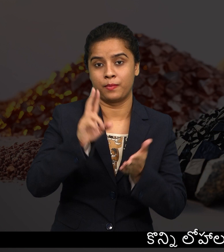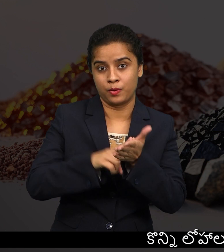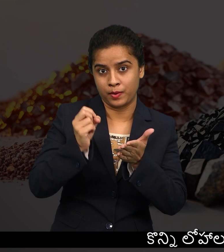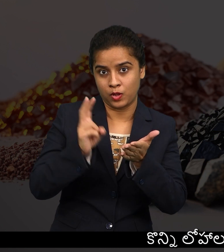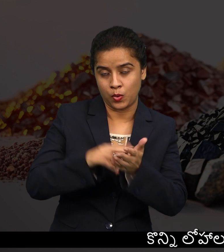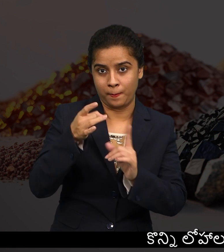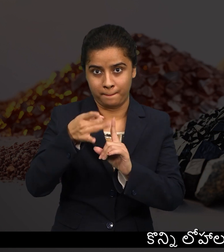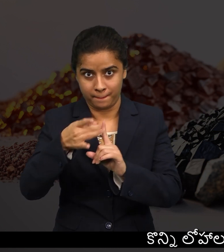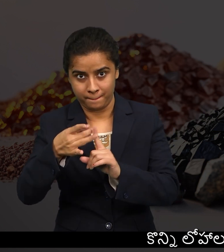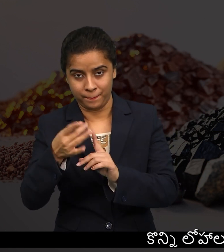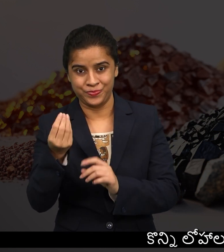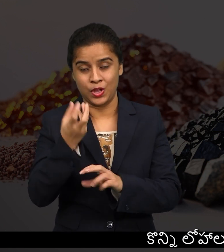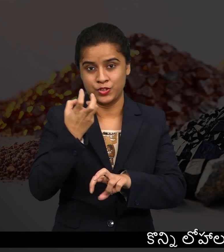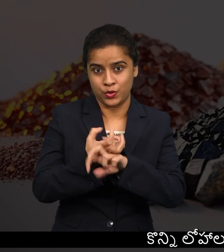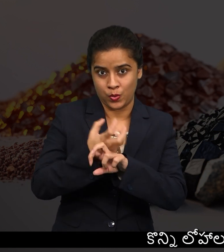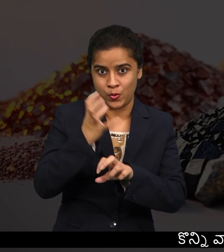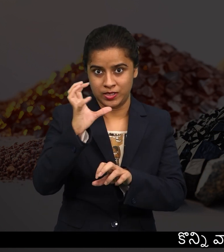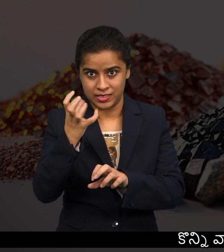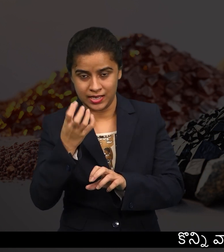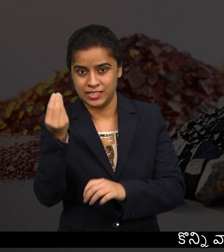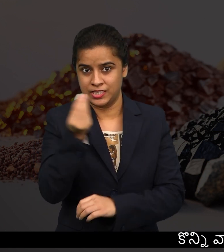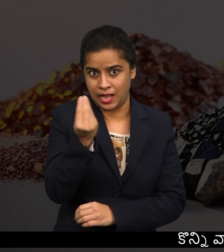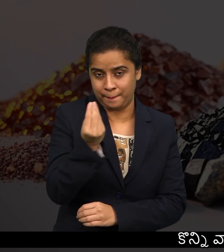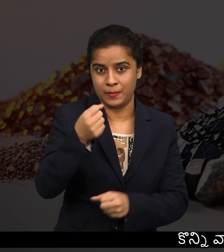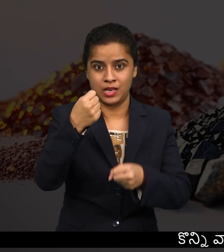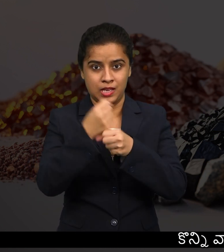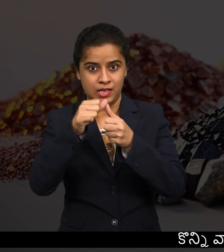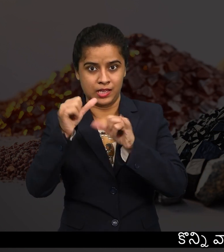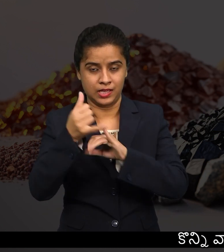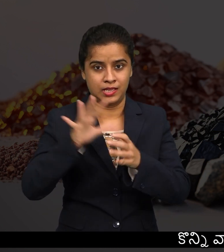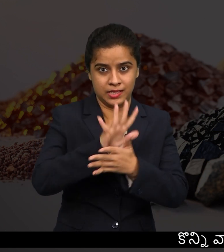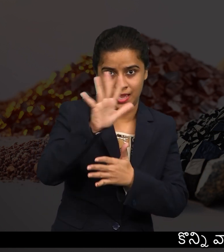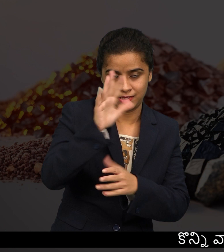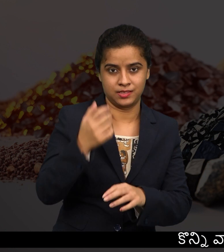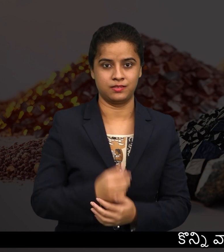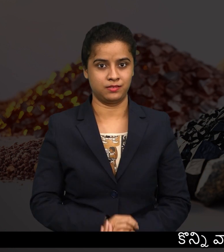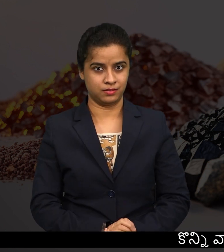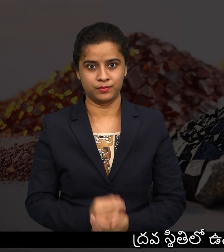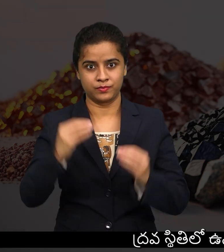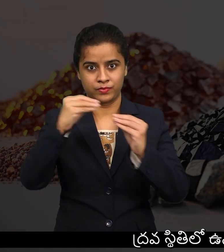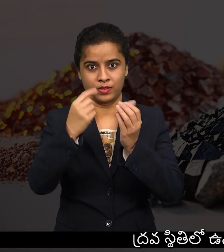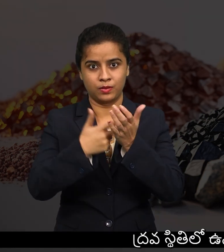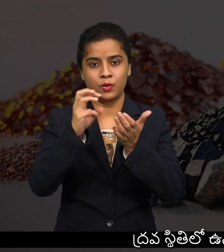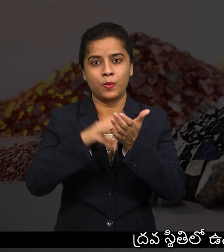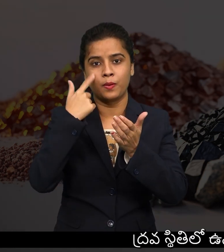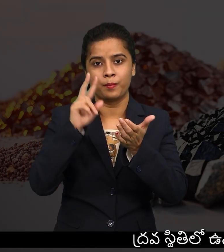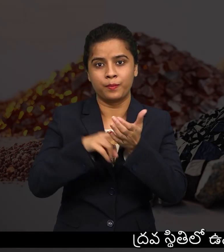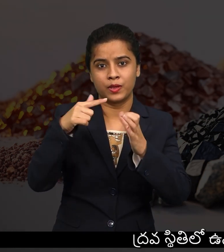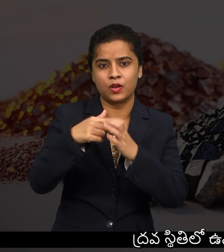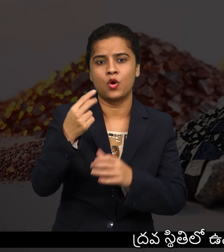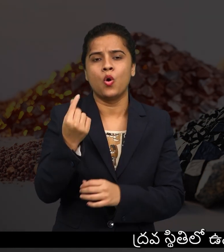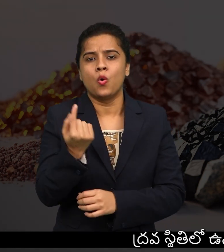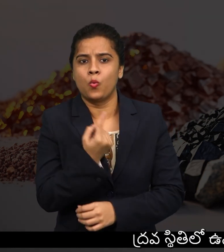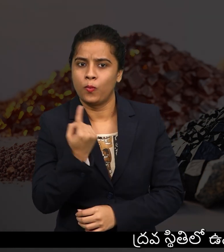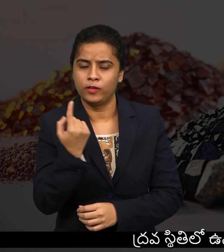కొన్ని లోహాలు కానివి ఘన స్థితిలో ఉండగా కొన్ని వాయు స్థితిలో ఉంటాయి. ద్రవ స్థితిలో ఉన్న